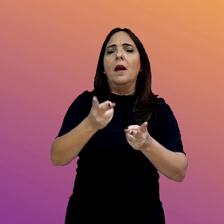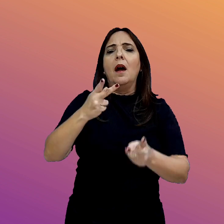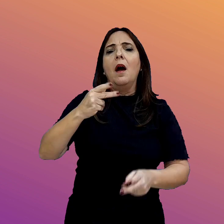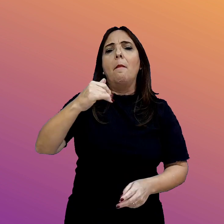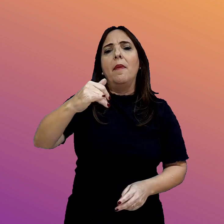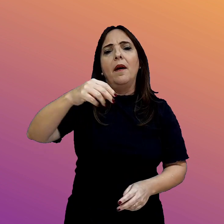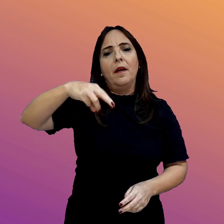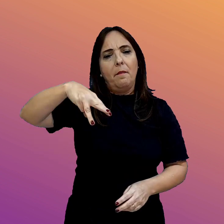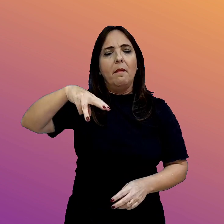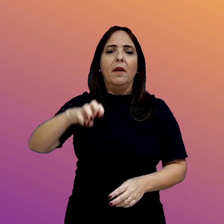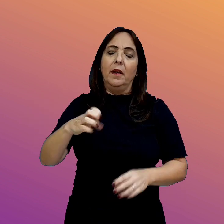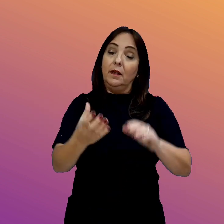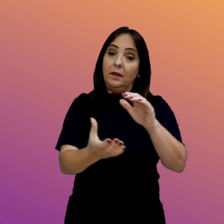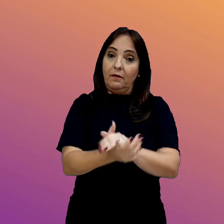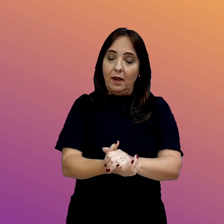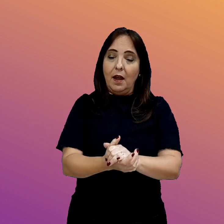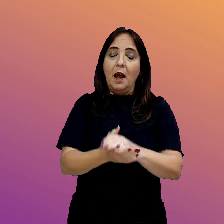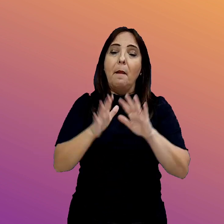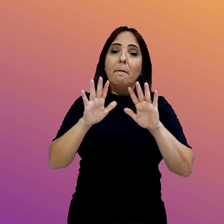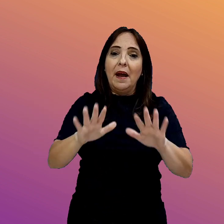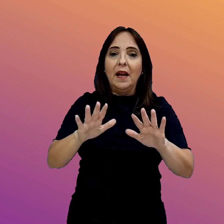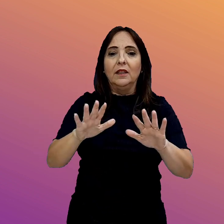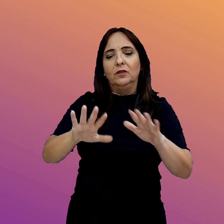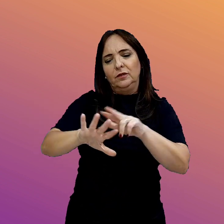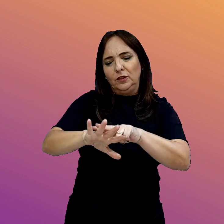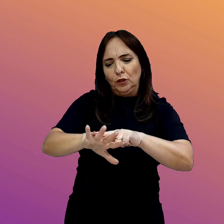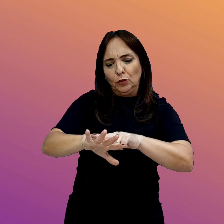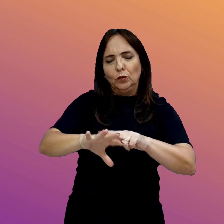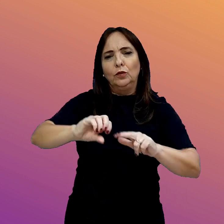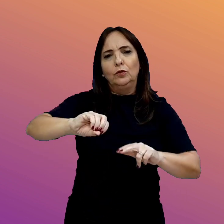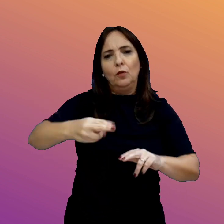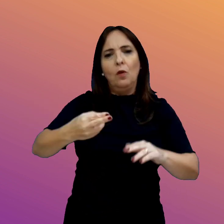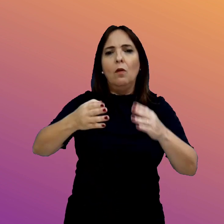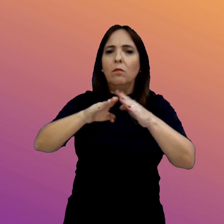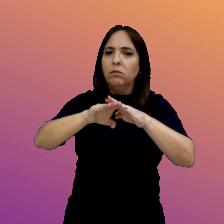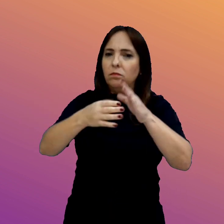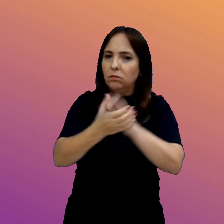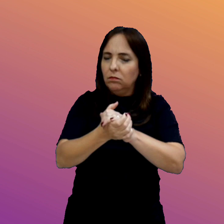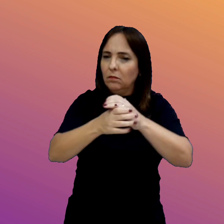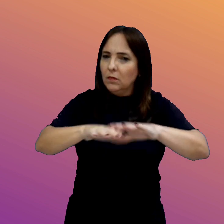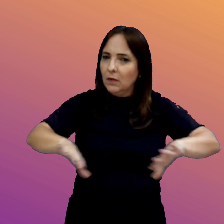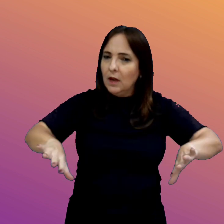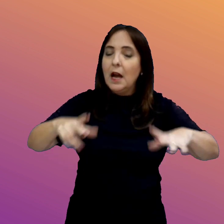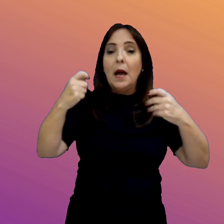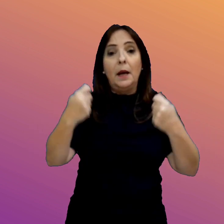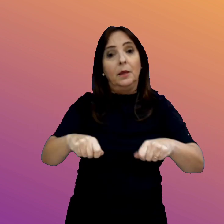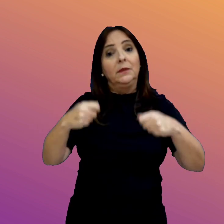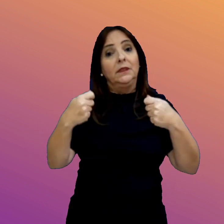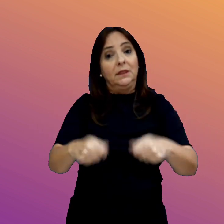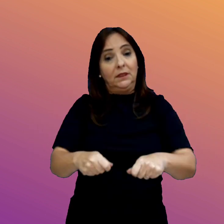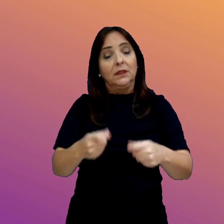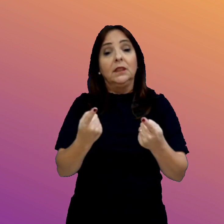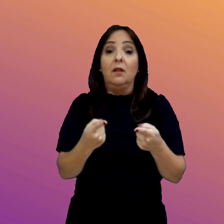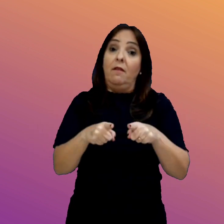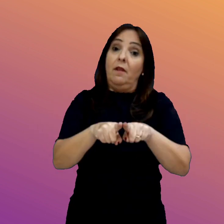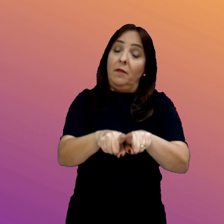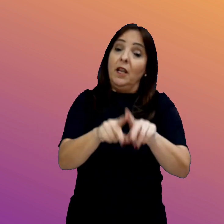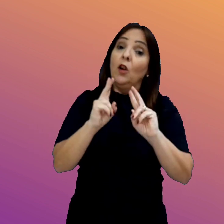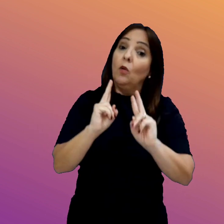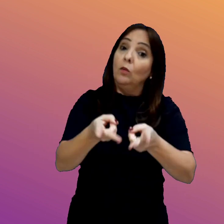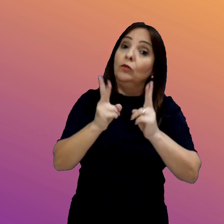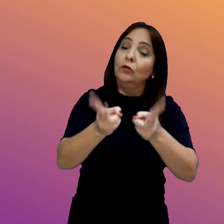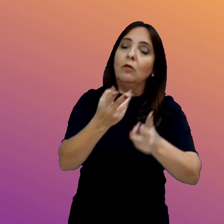que são solteiros, divorciados ou viúvos, já falei no bloco anterior, na pergunta anterior, precisam formar uma parceria com